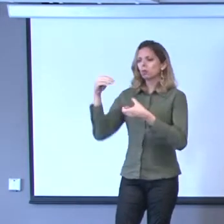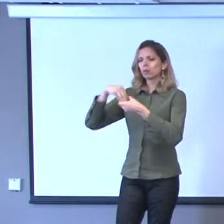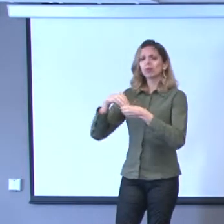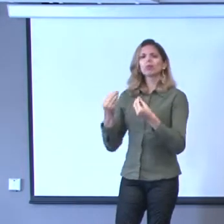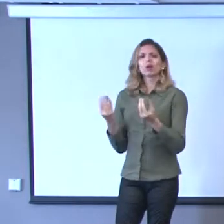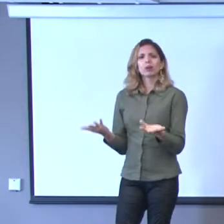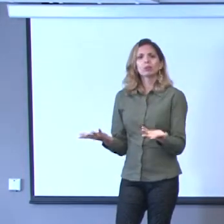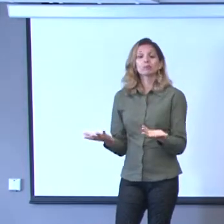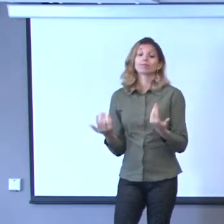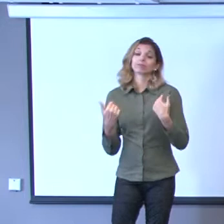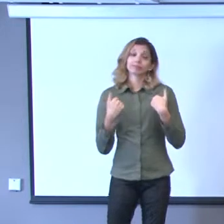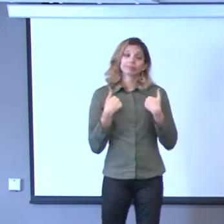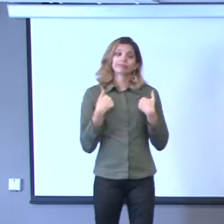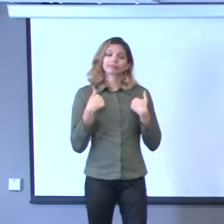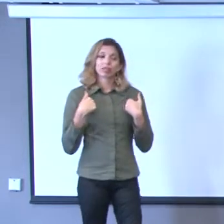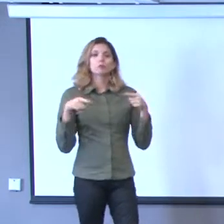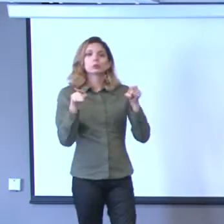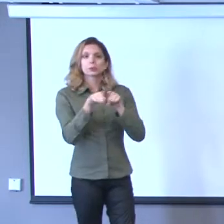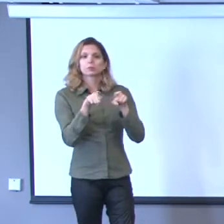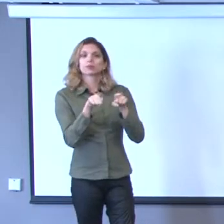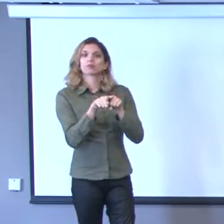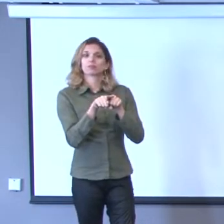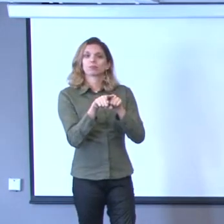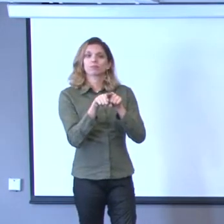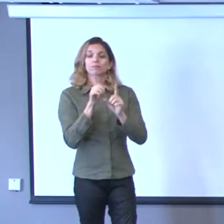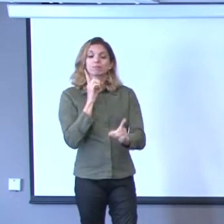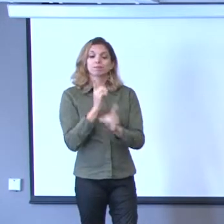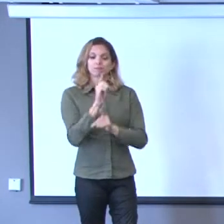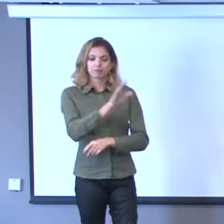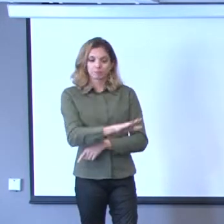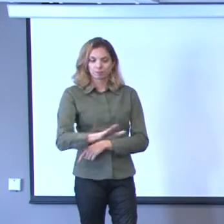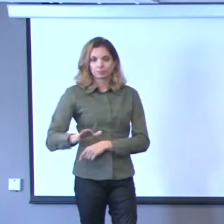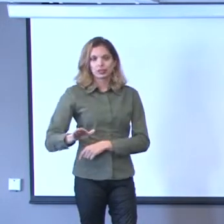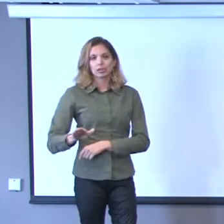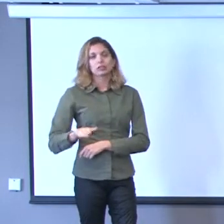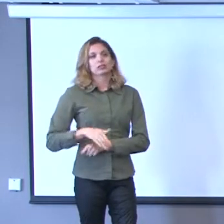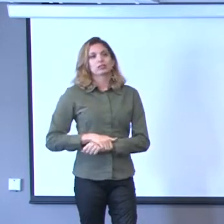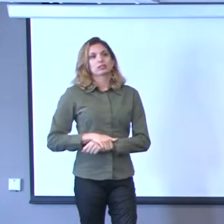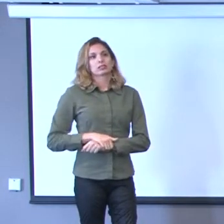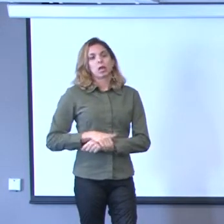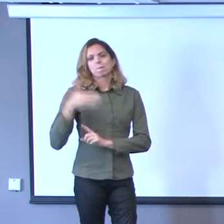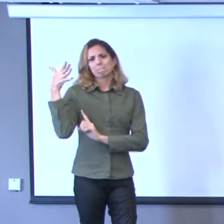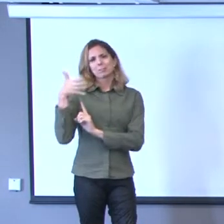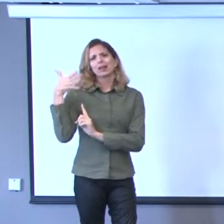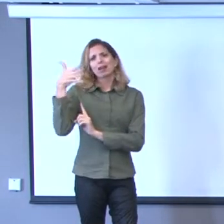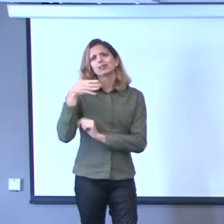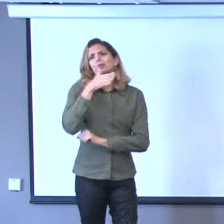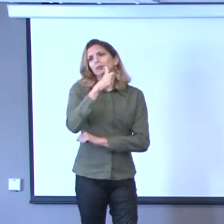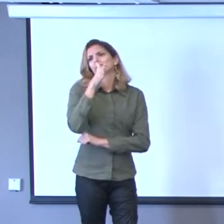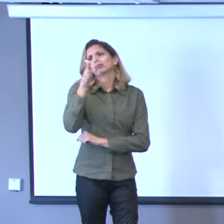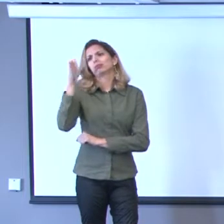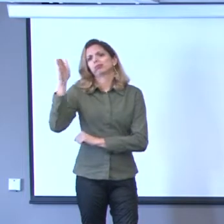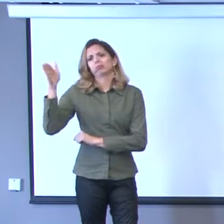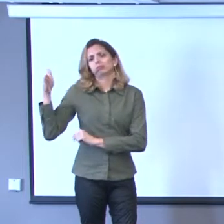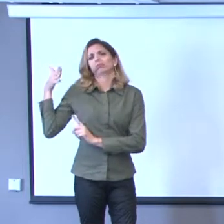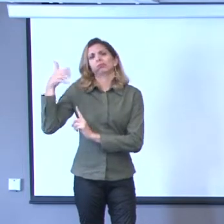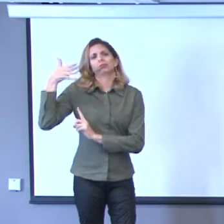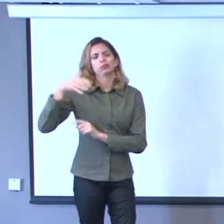disso? Eu também encontrei uma criança, né, em uma das nossas palestras que nós